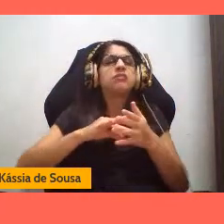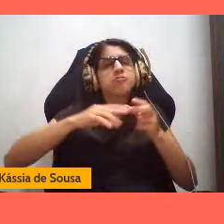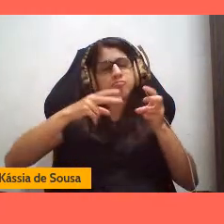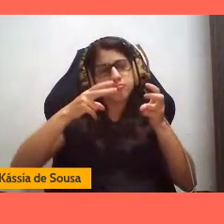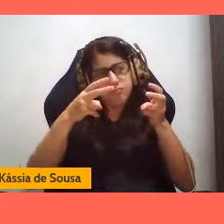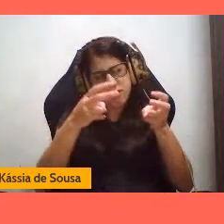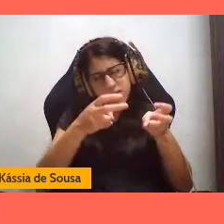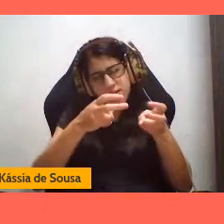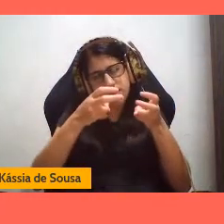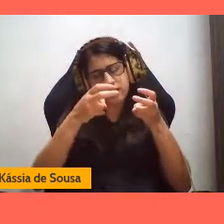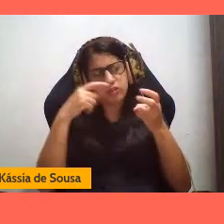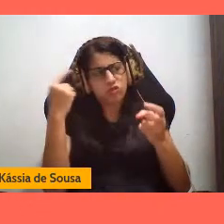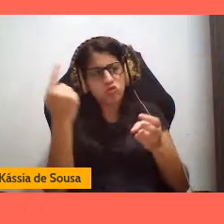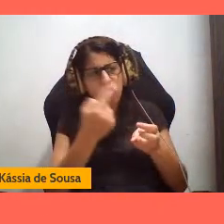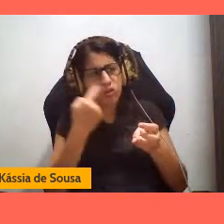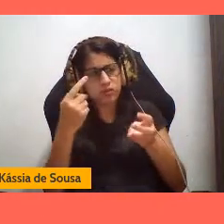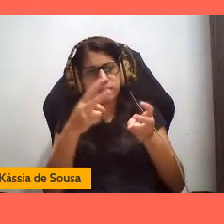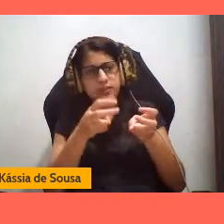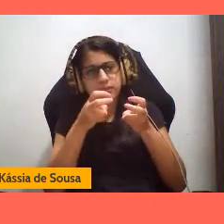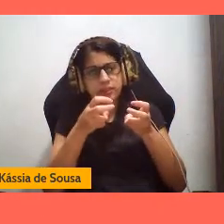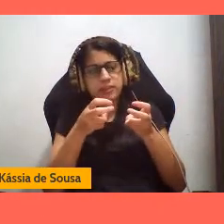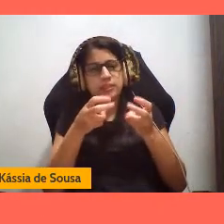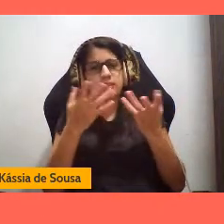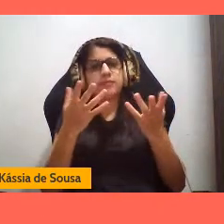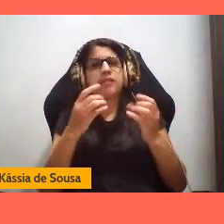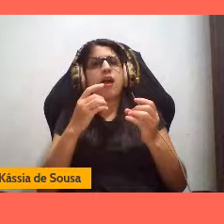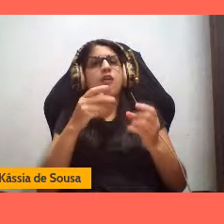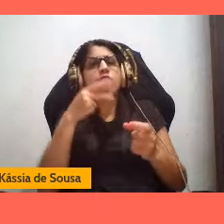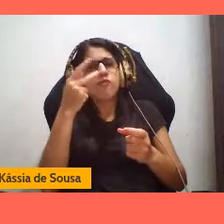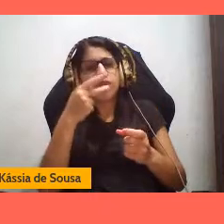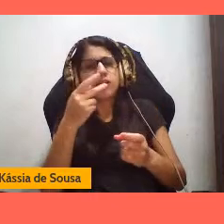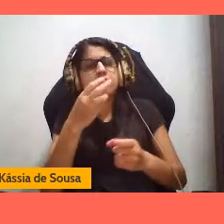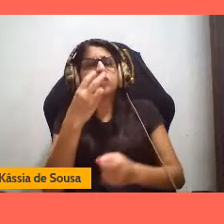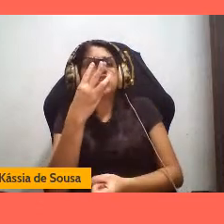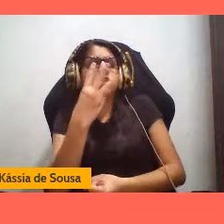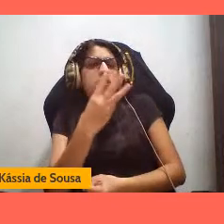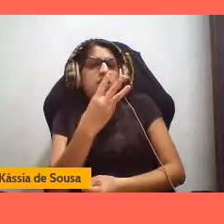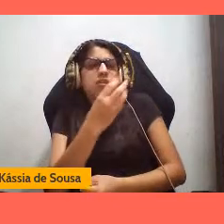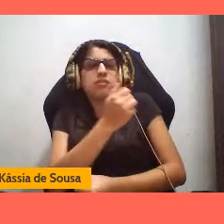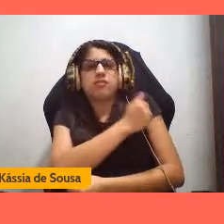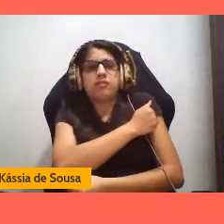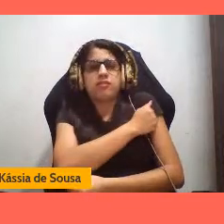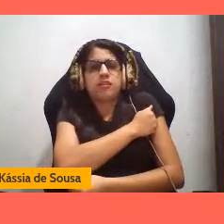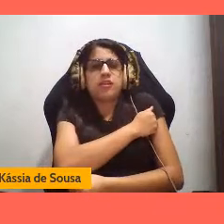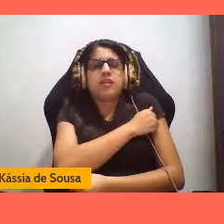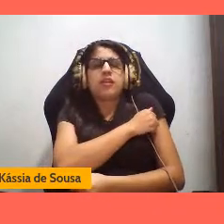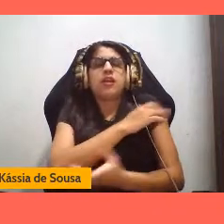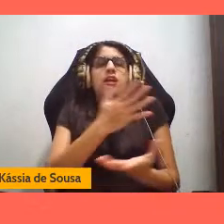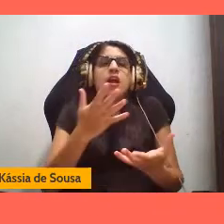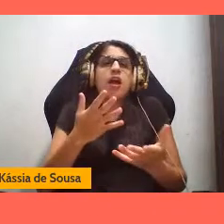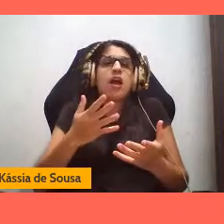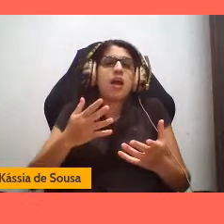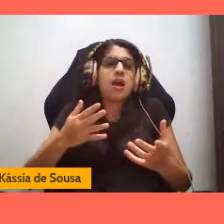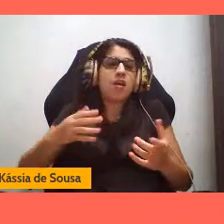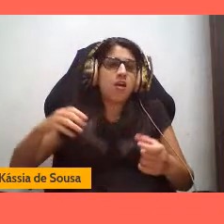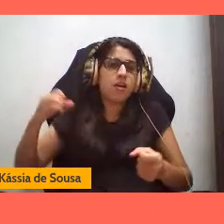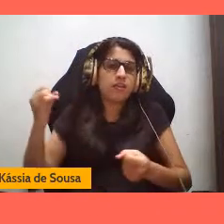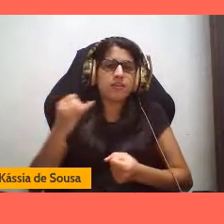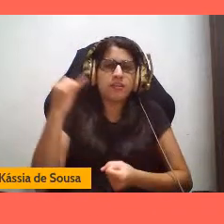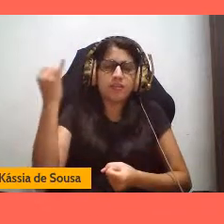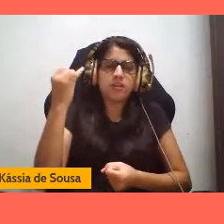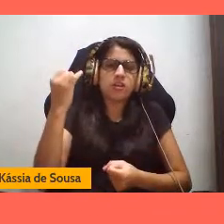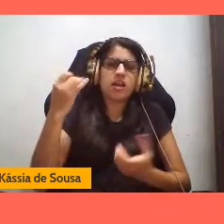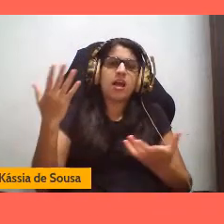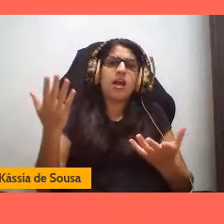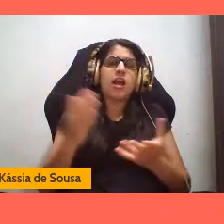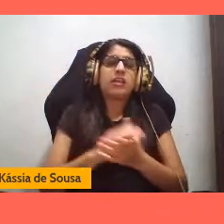partir desse depoimento desses 3 estudantes, a gente já entende que valeu. Valeu e valeu demais, né? Depois do depoimento dos